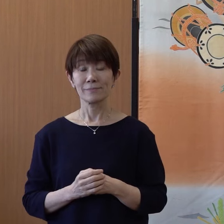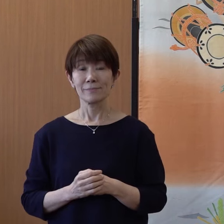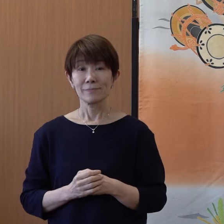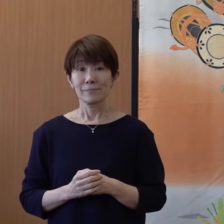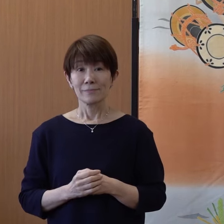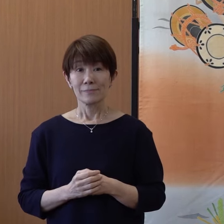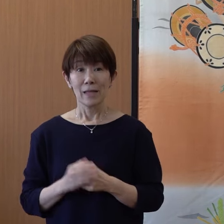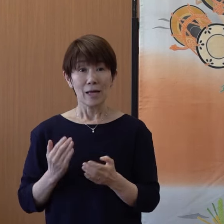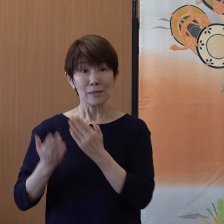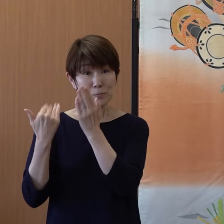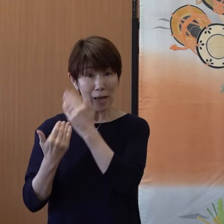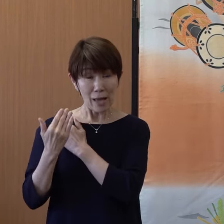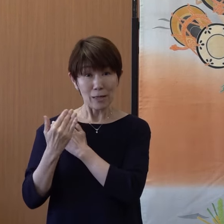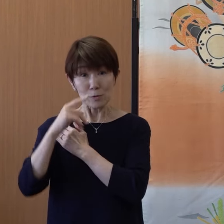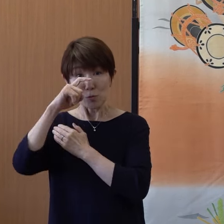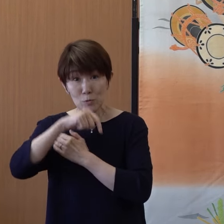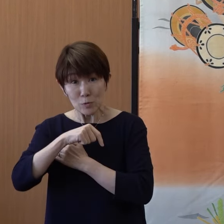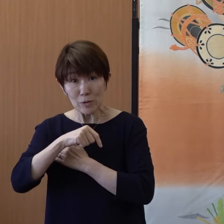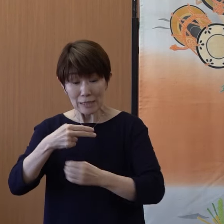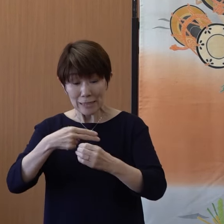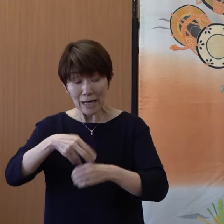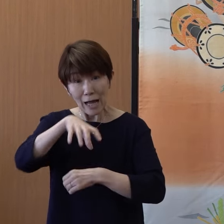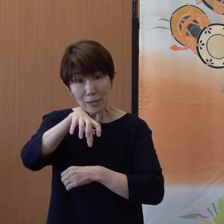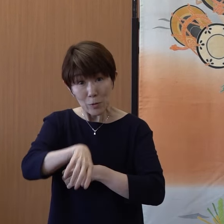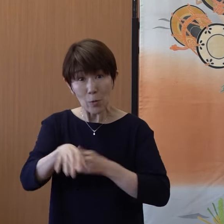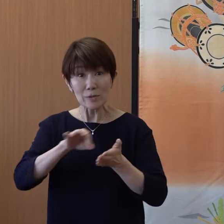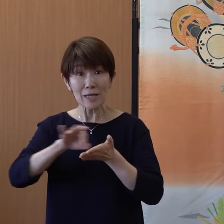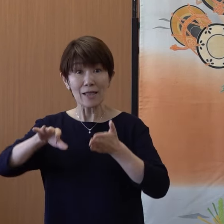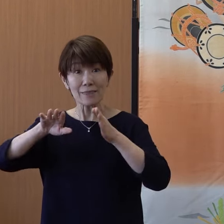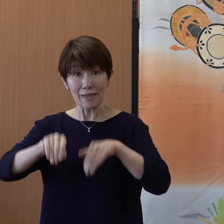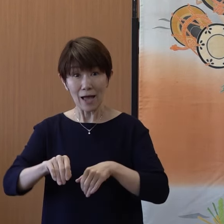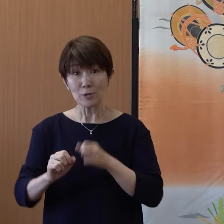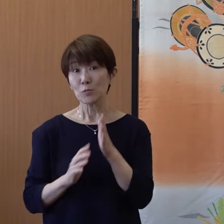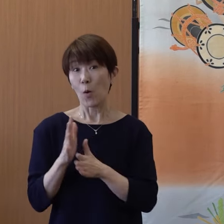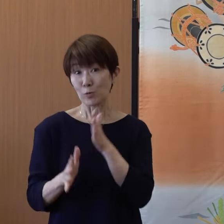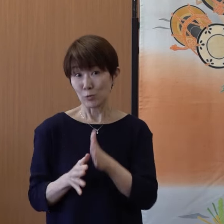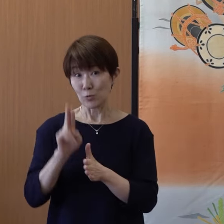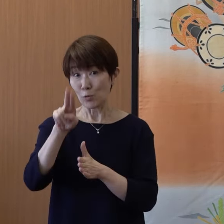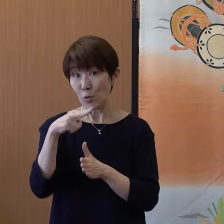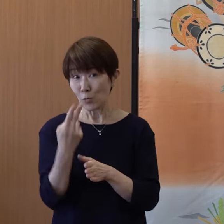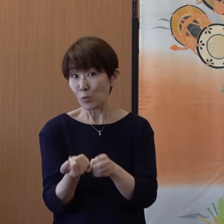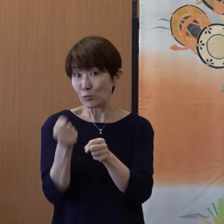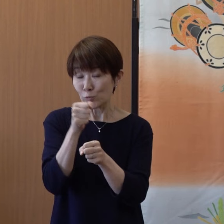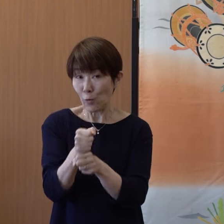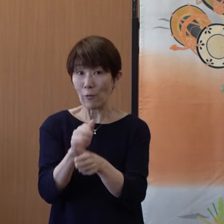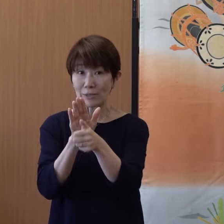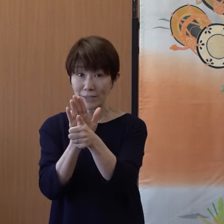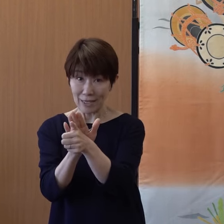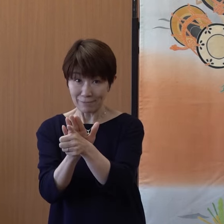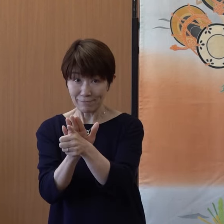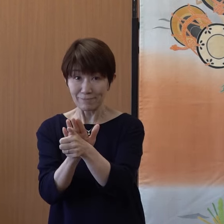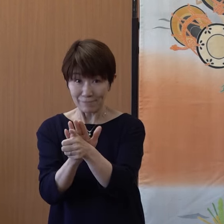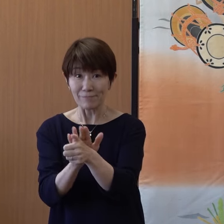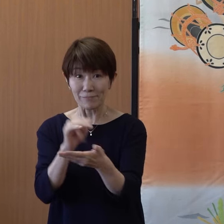旧金沢市民サッカー場を活用したスポーツによる能登復興支援についてをご覧ください。